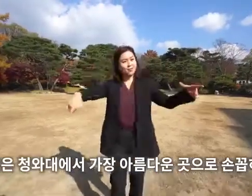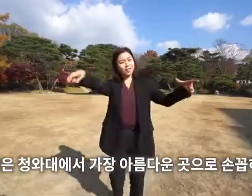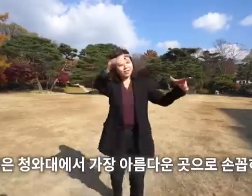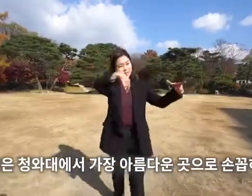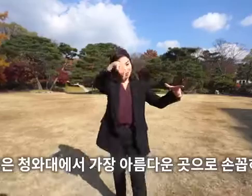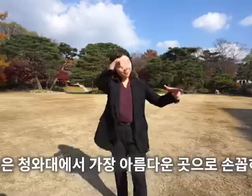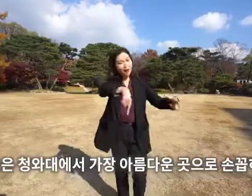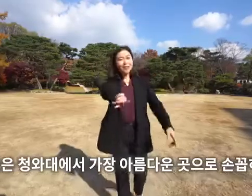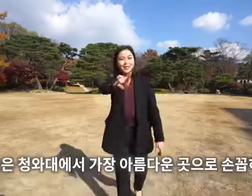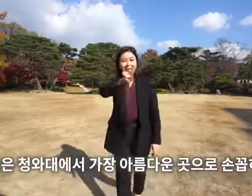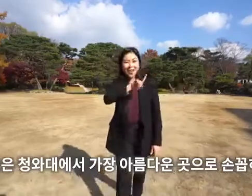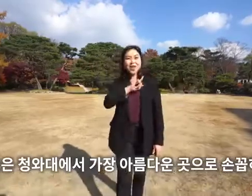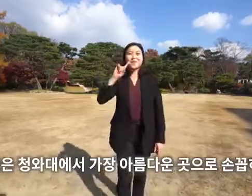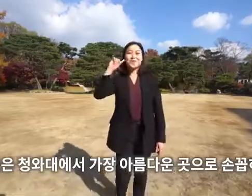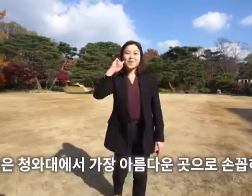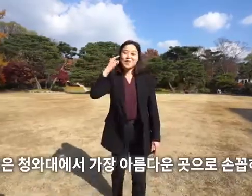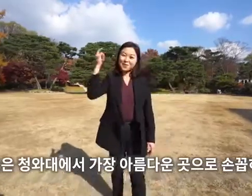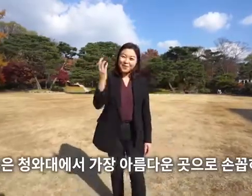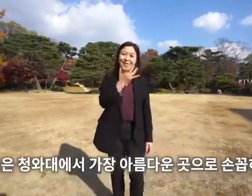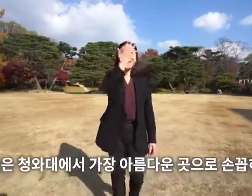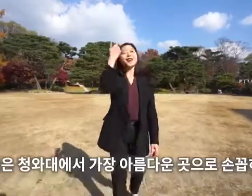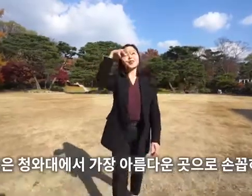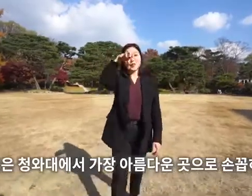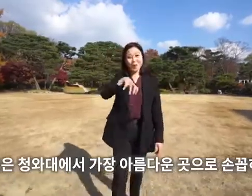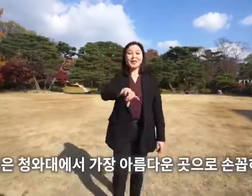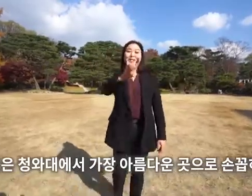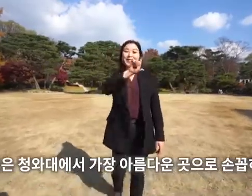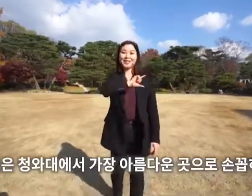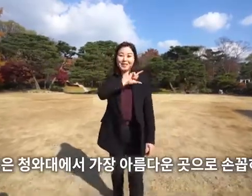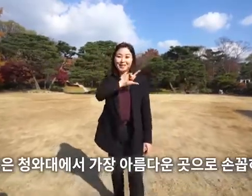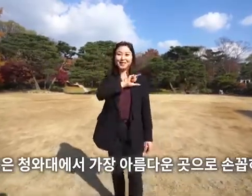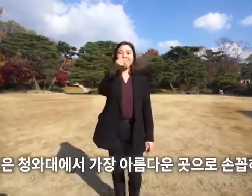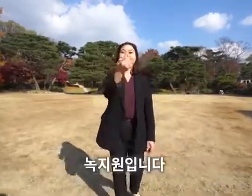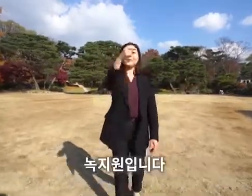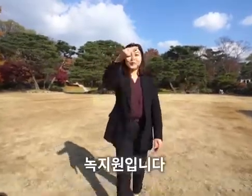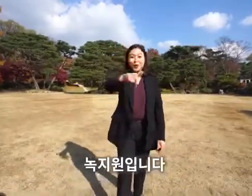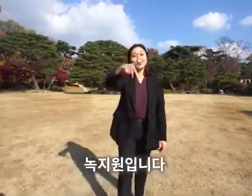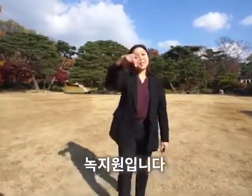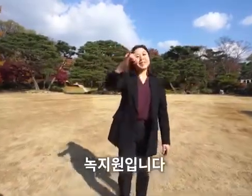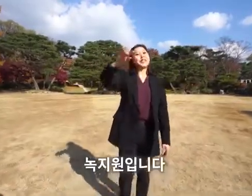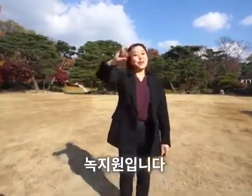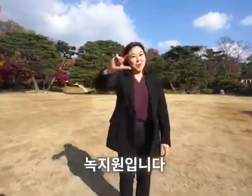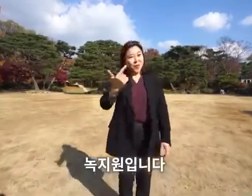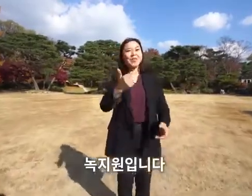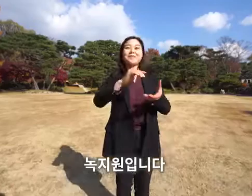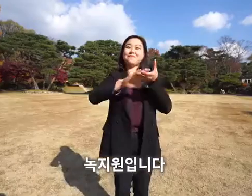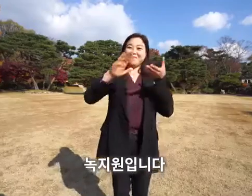이곳은 청와대에서 가장 아름다운 곳으로 손꼽히는 녹지원입니다.